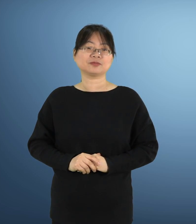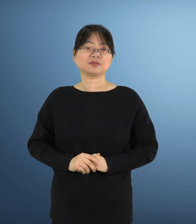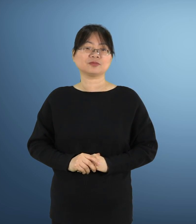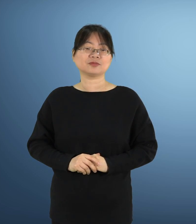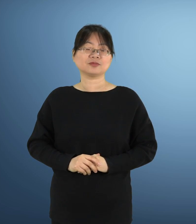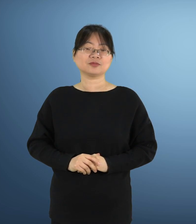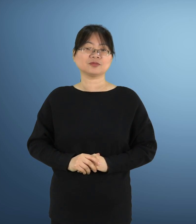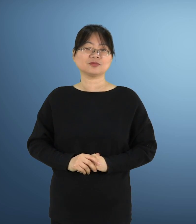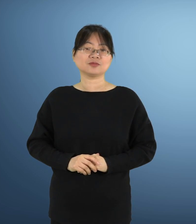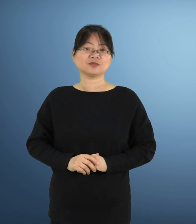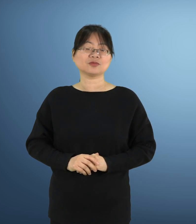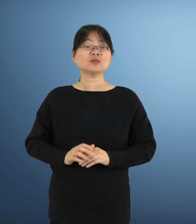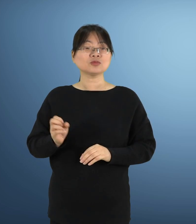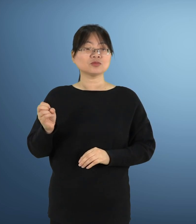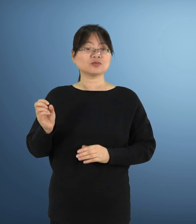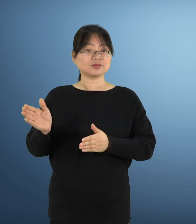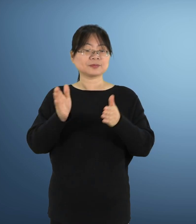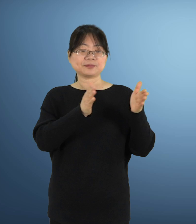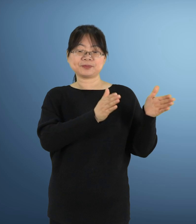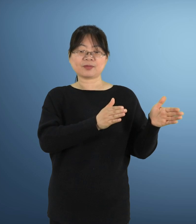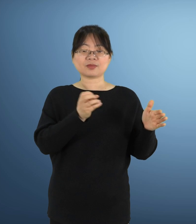또 보십시다.